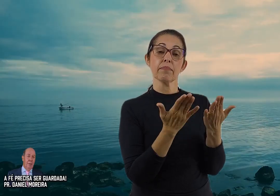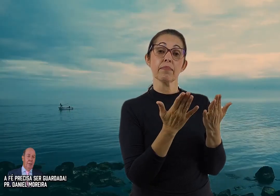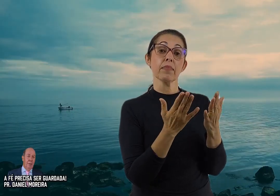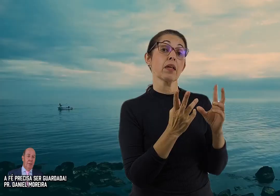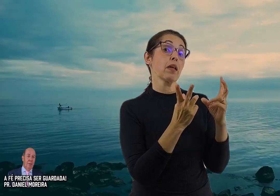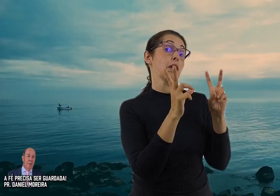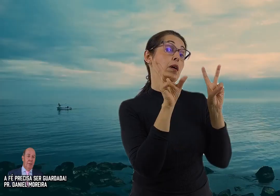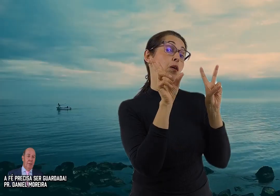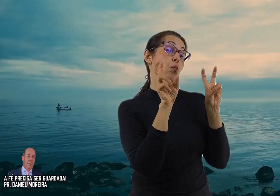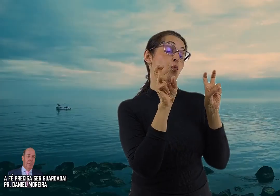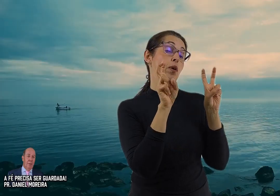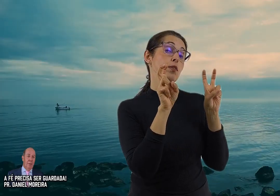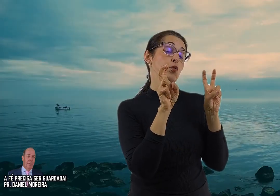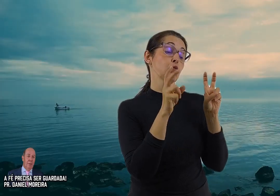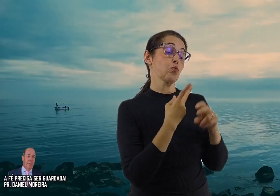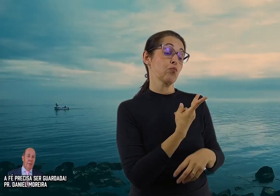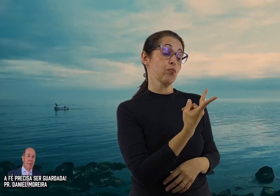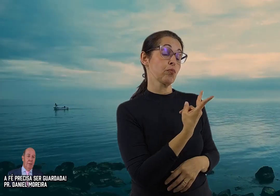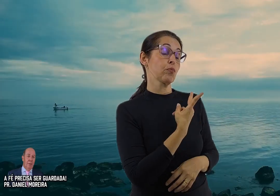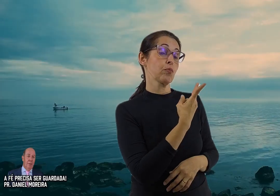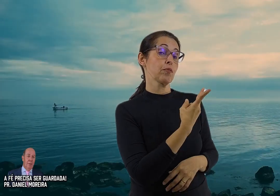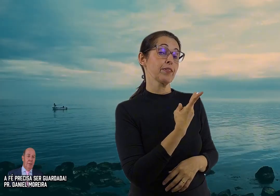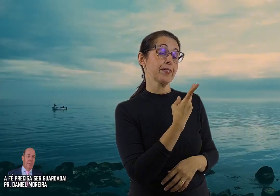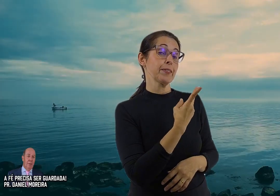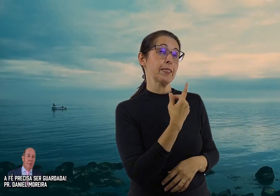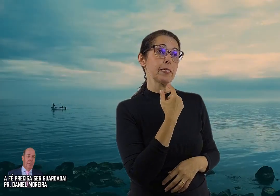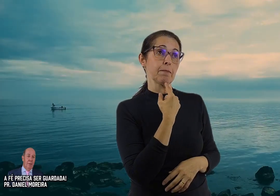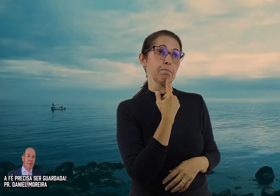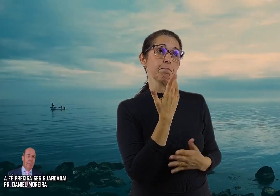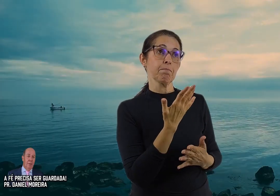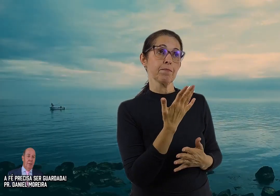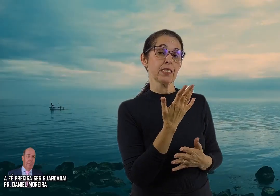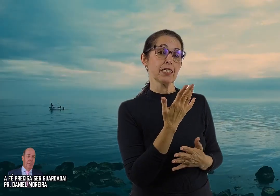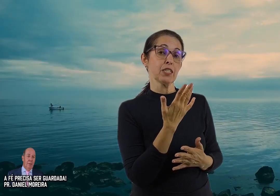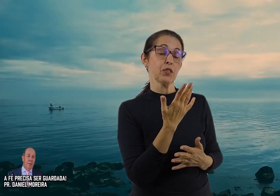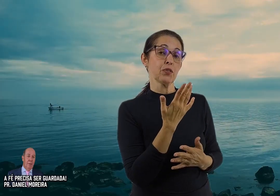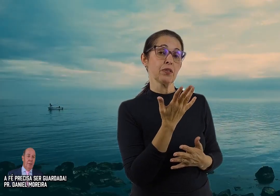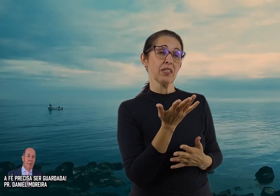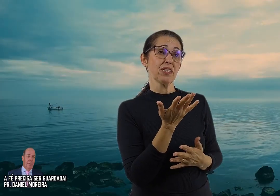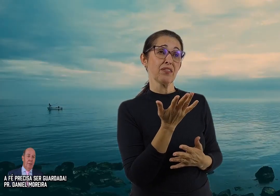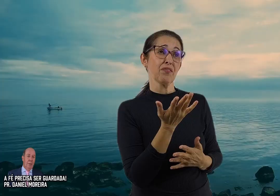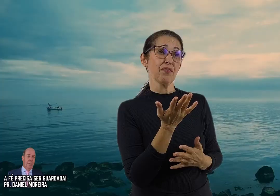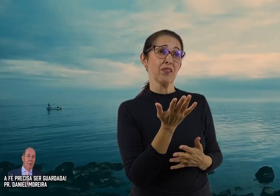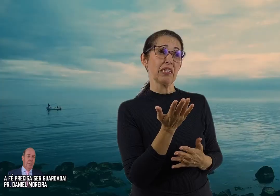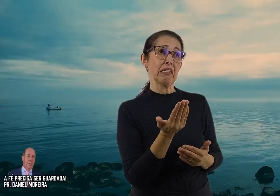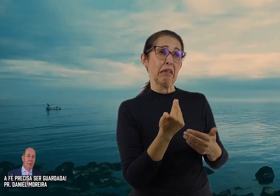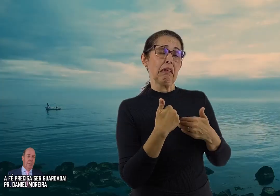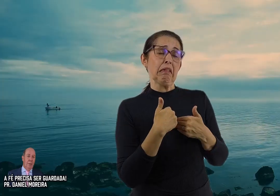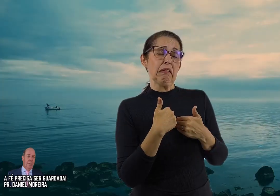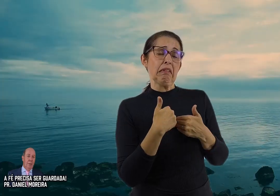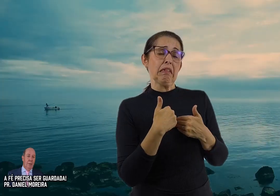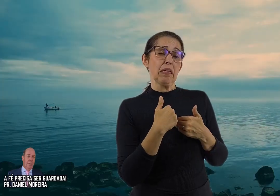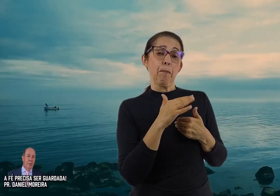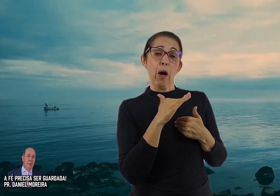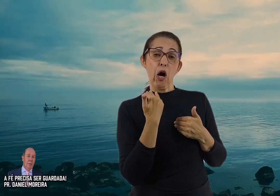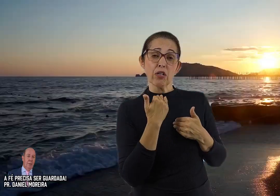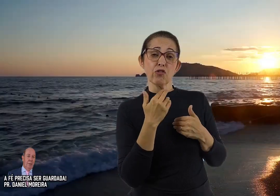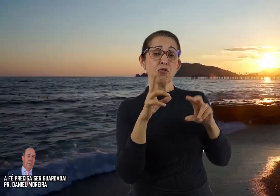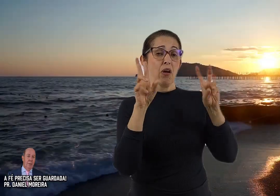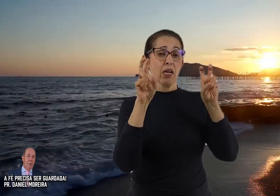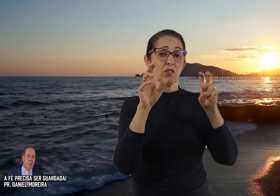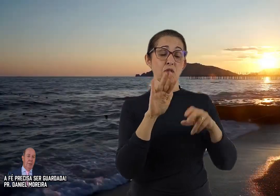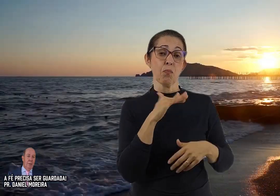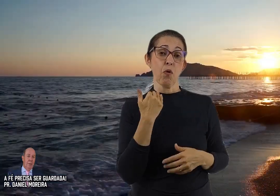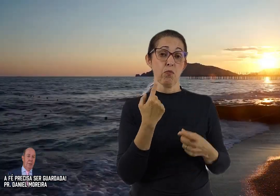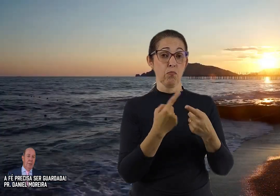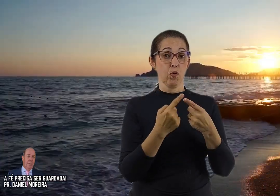E o assunto, na conversa ali, o assunto entrou para o lado assim de luto, de morte. Ele tinha